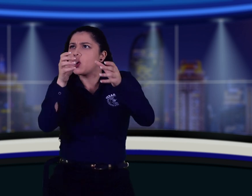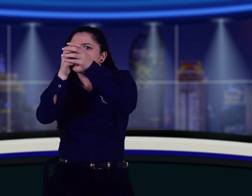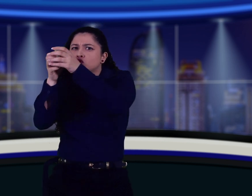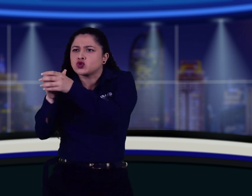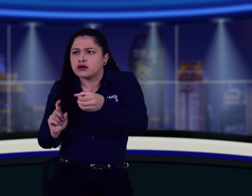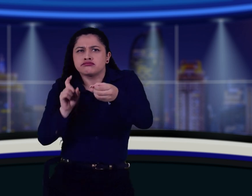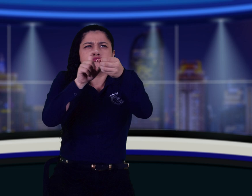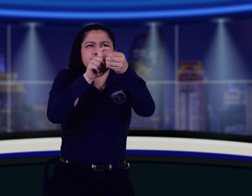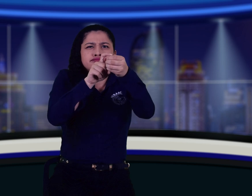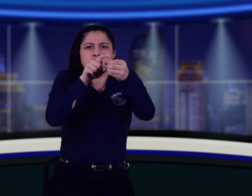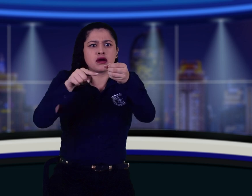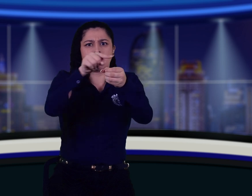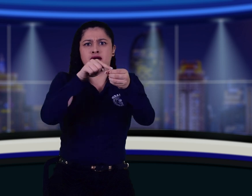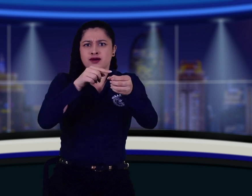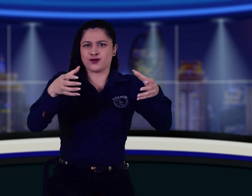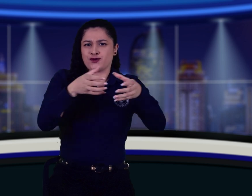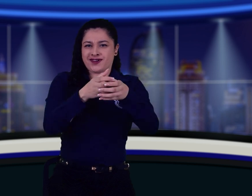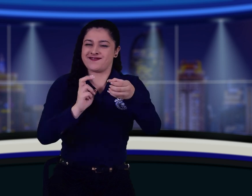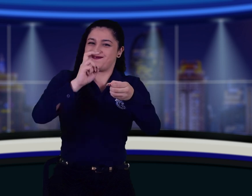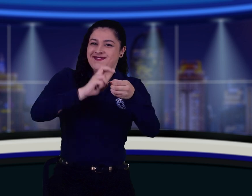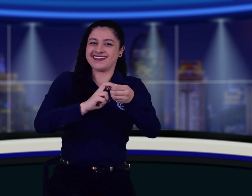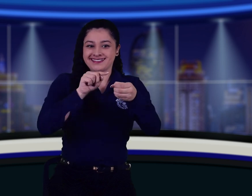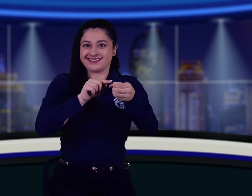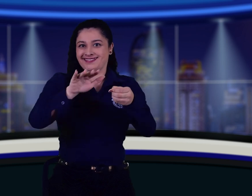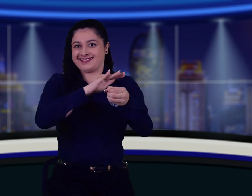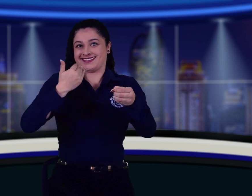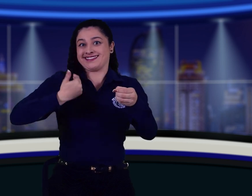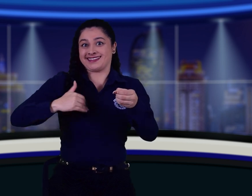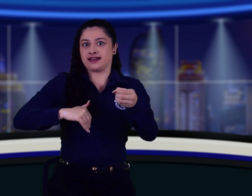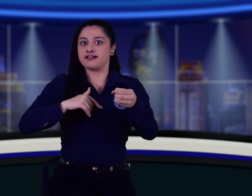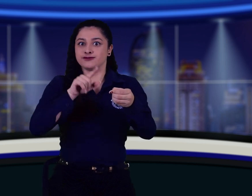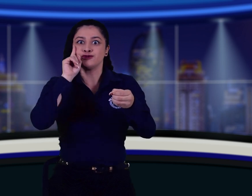miremos quienes conforman la confederación Argentina de sordos